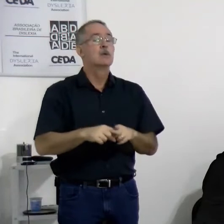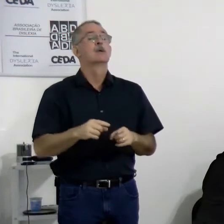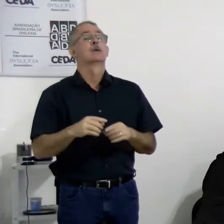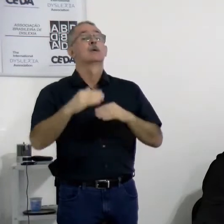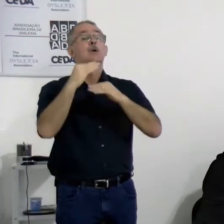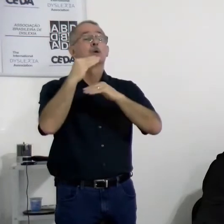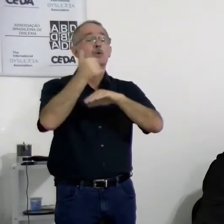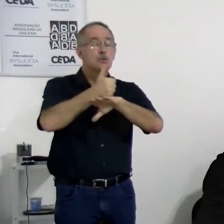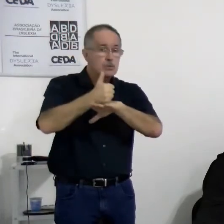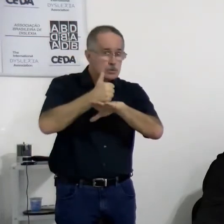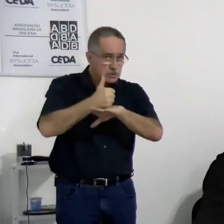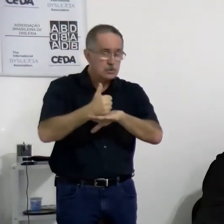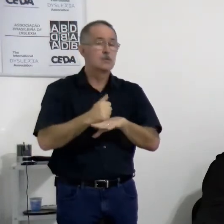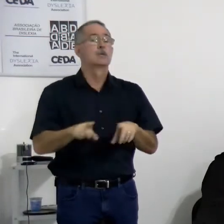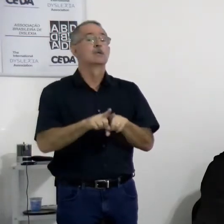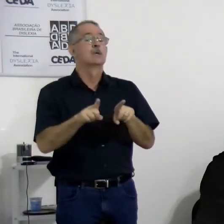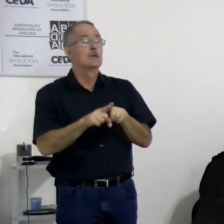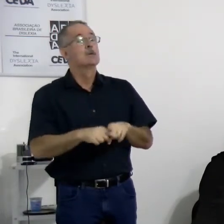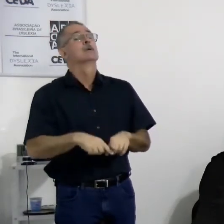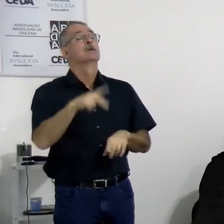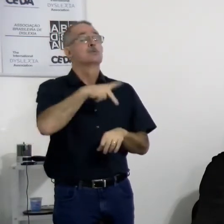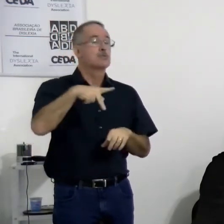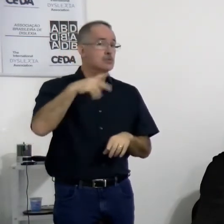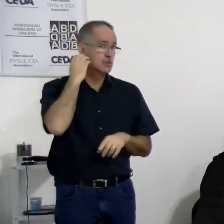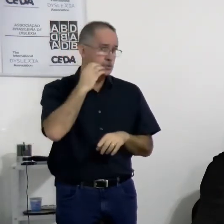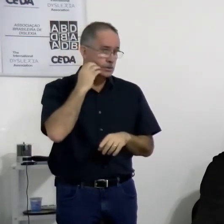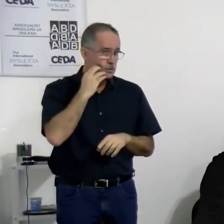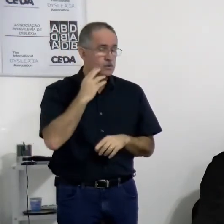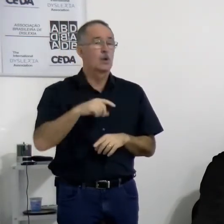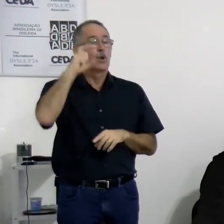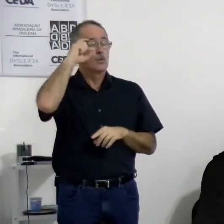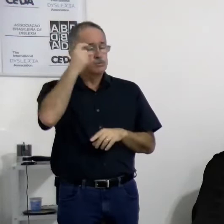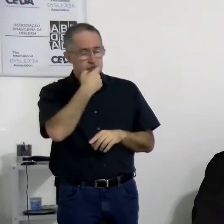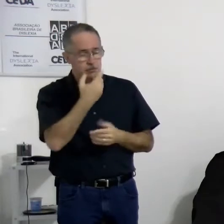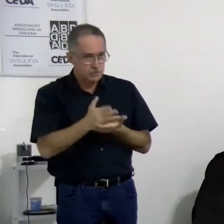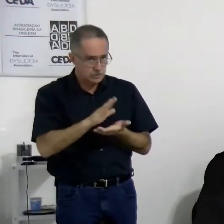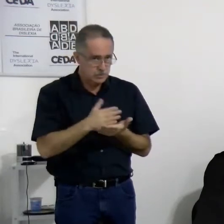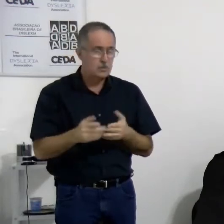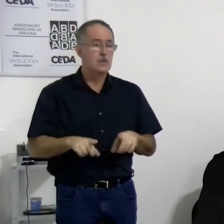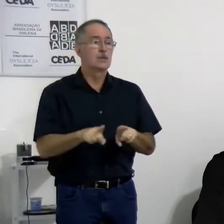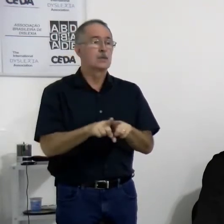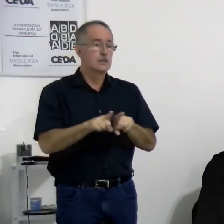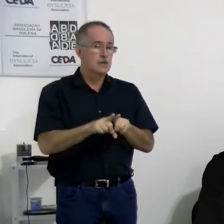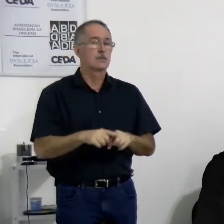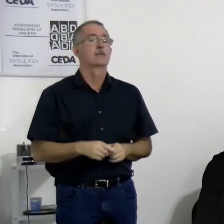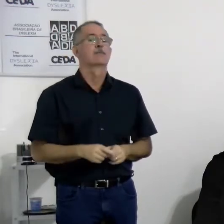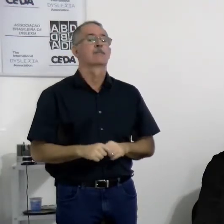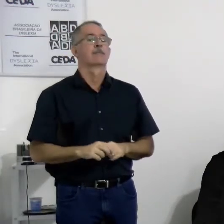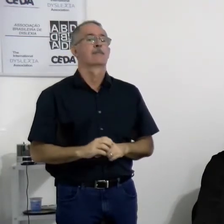da administração, o professor Fernando, o senhor Rogério, o César da